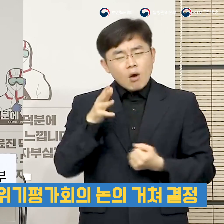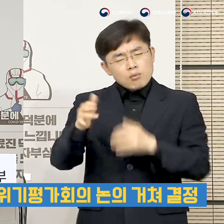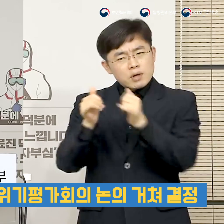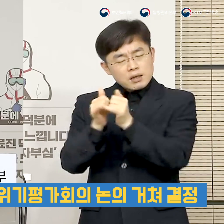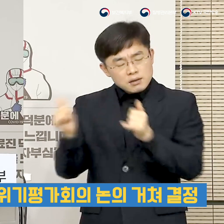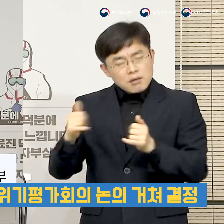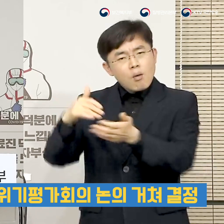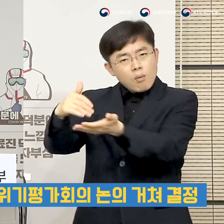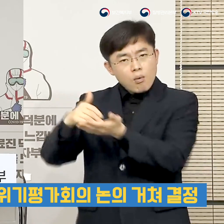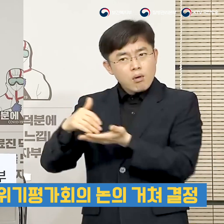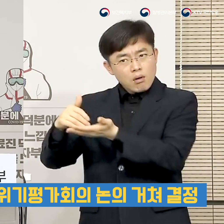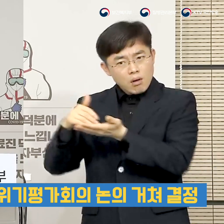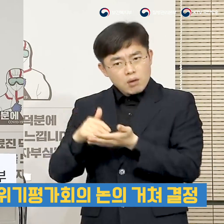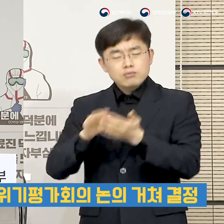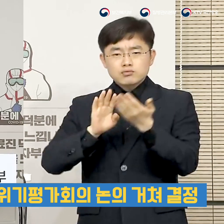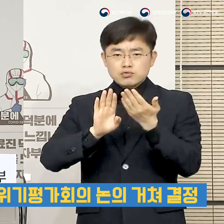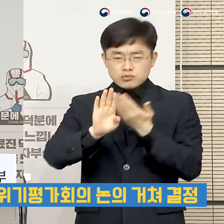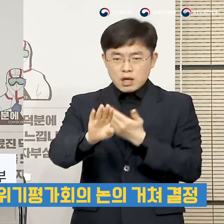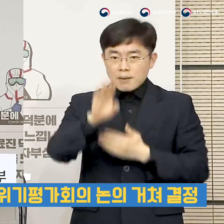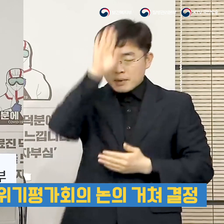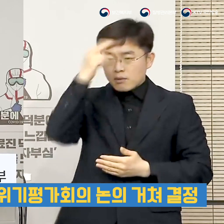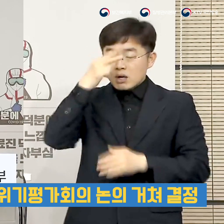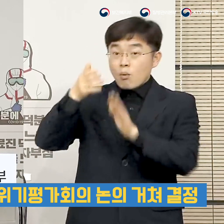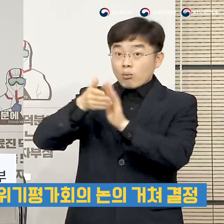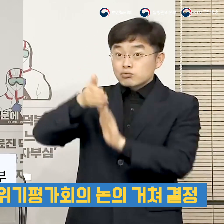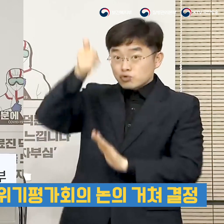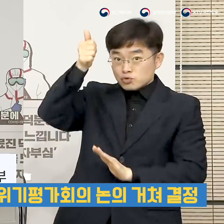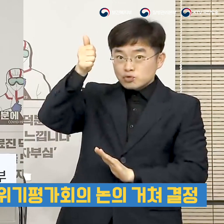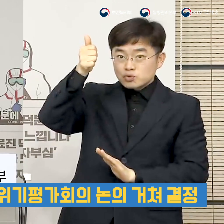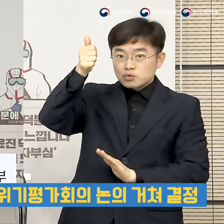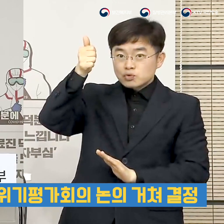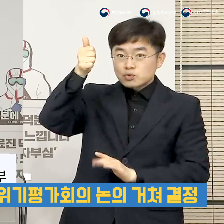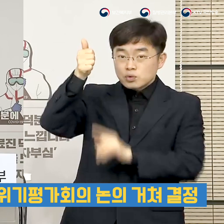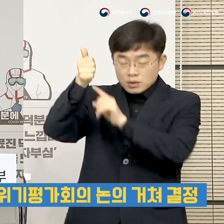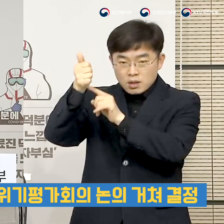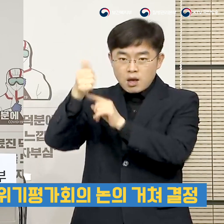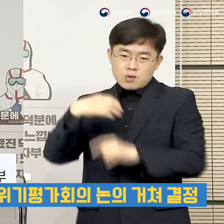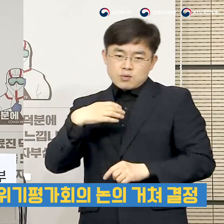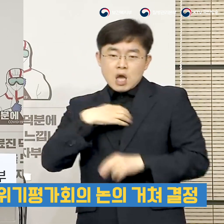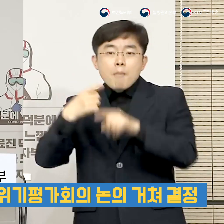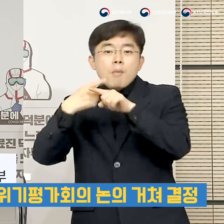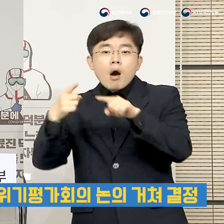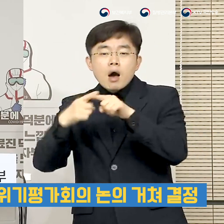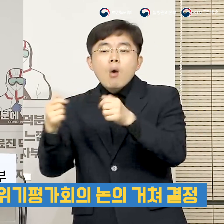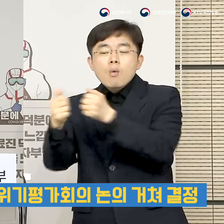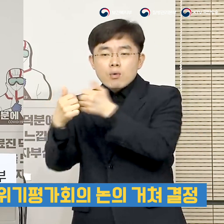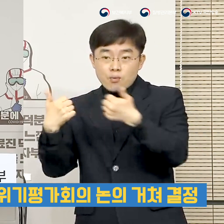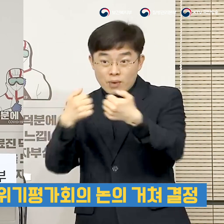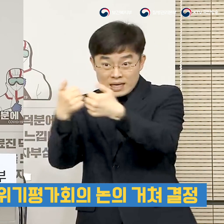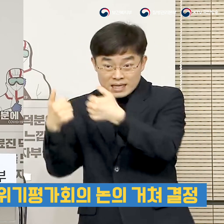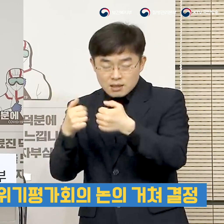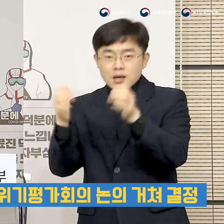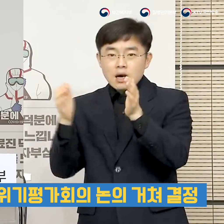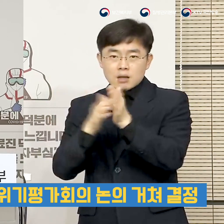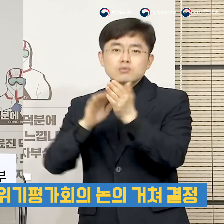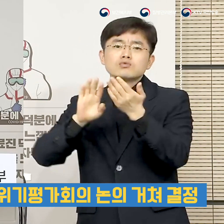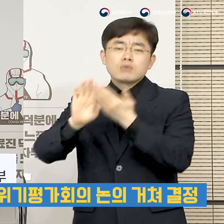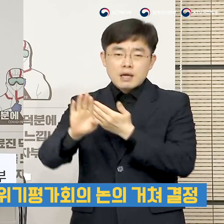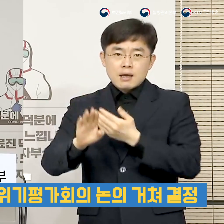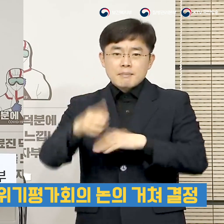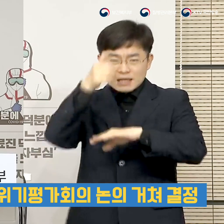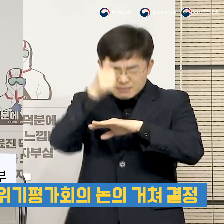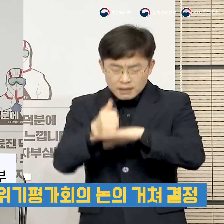의견을 수렴을 해서 질병관리본부에 설치되어 있는 위기평가 회의 논의를 거쳐서 보건복지부